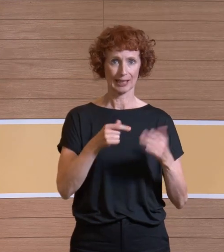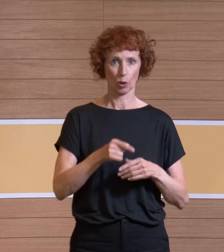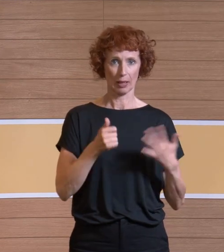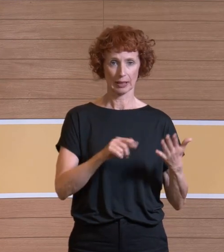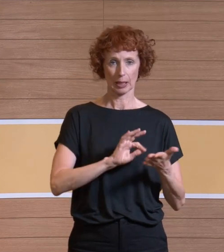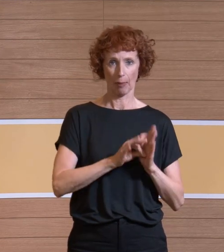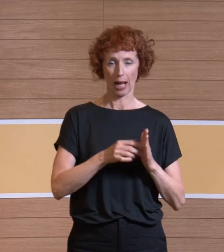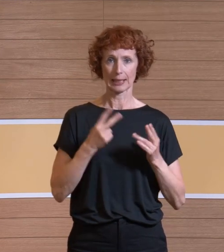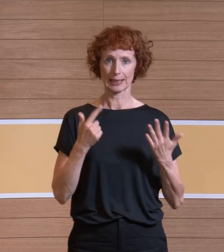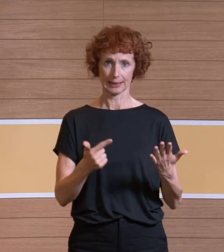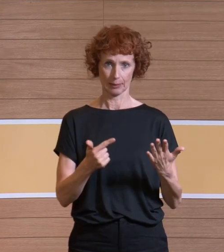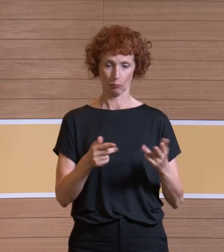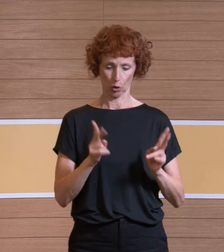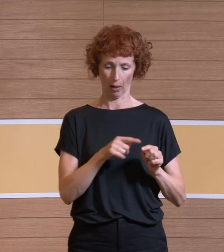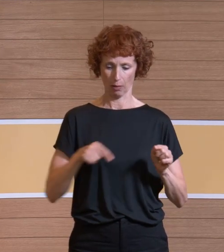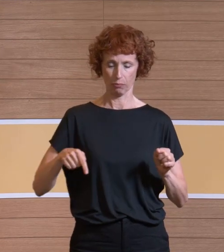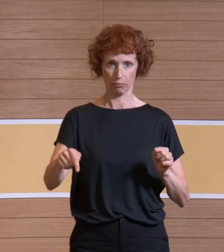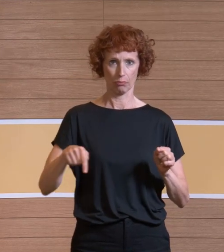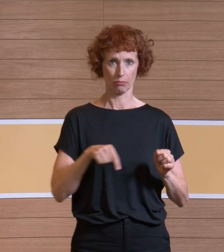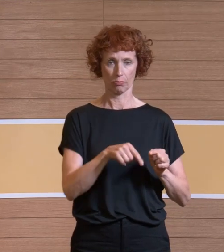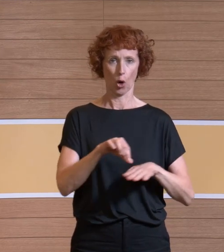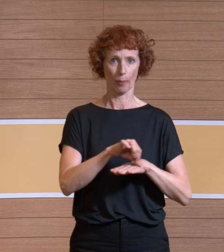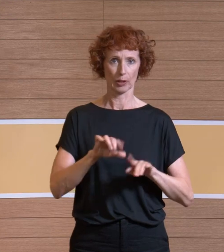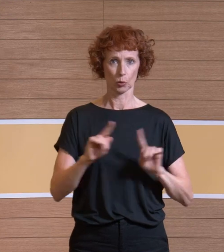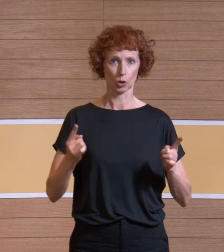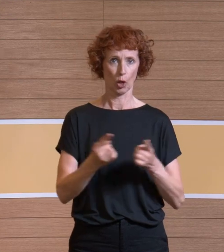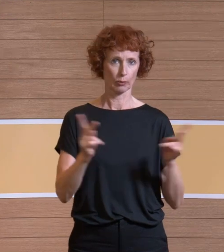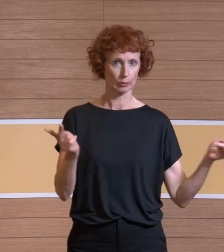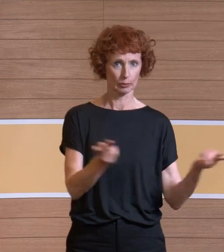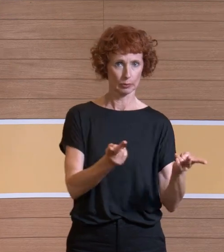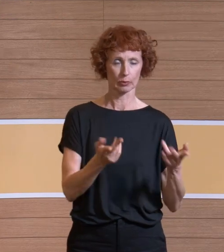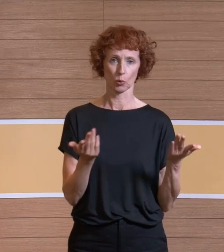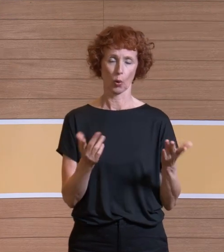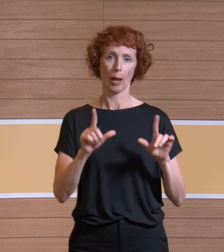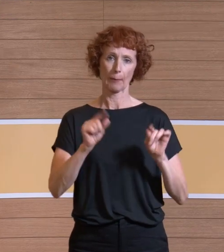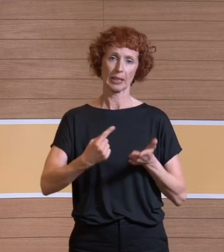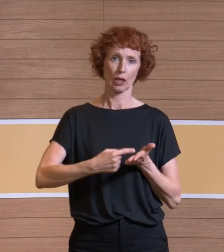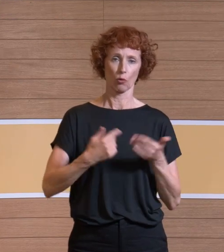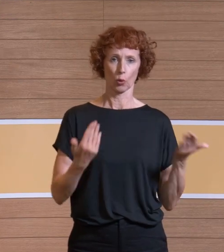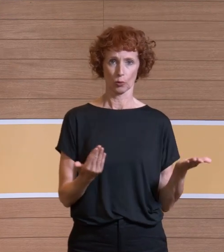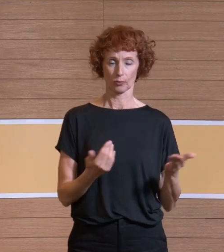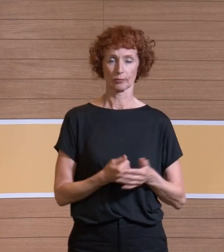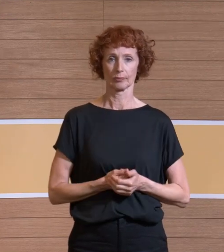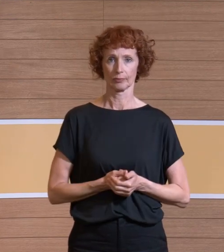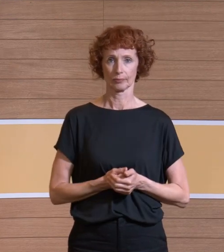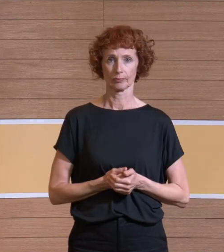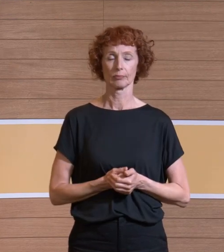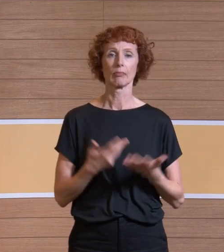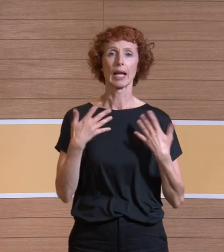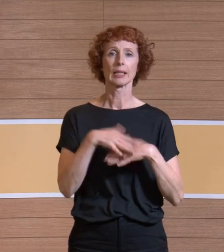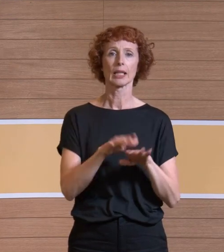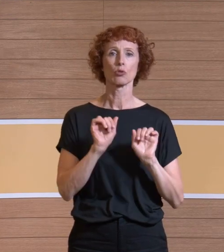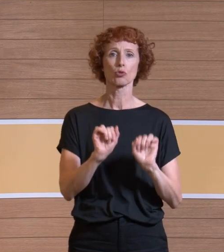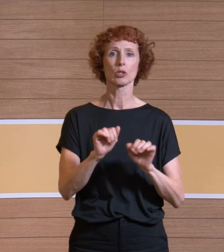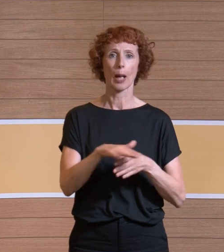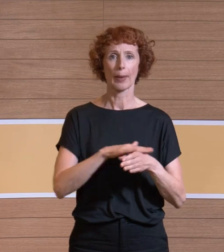,3 Metern wie in einem ganz normalen OP auch vorherrscht, an Mindestanforderungen oder Mindestgröße ist. Wir haben einen integrierten Schutzbereich